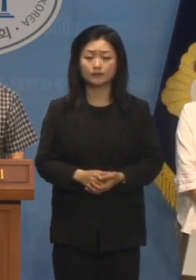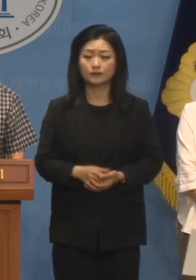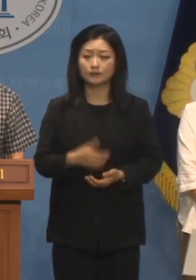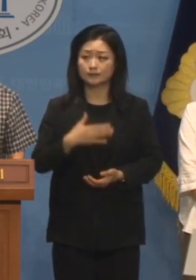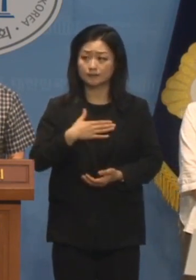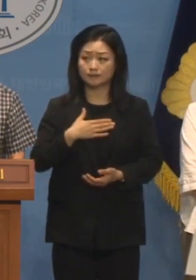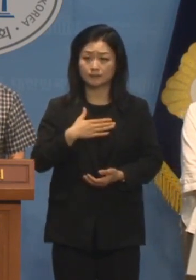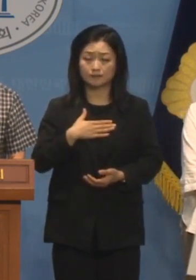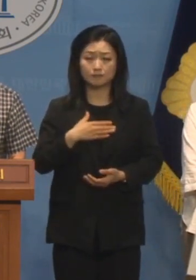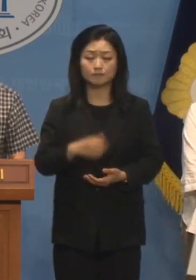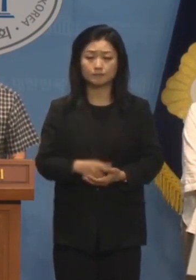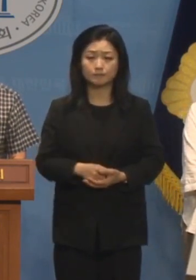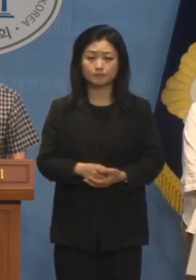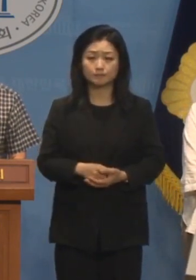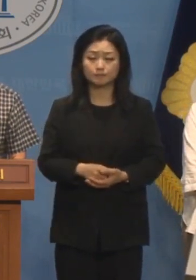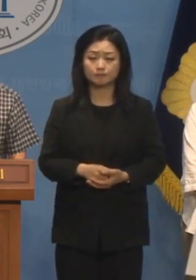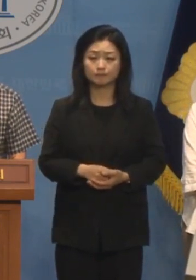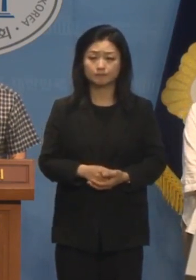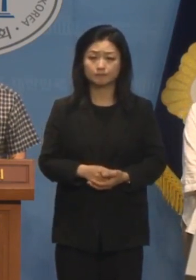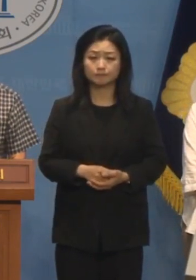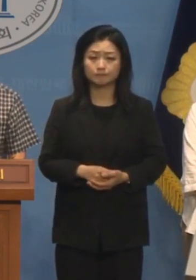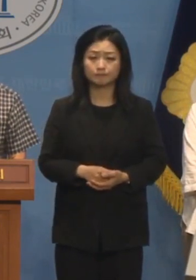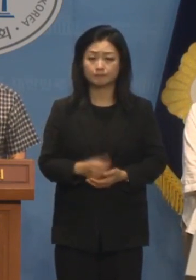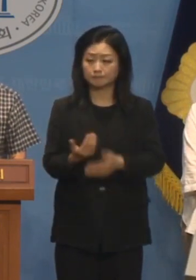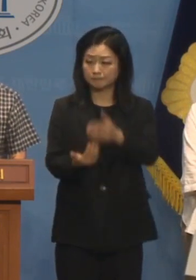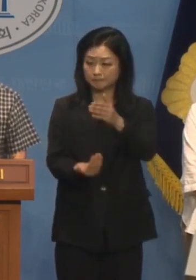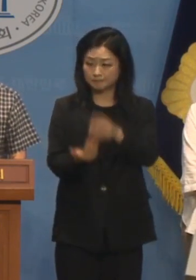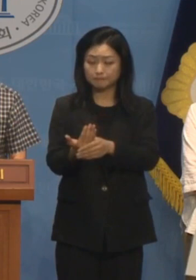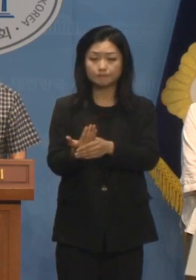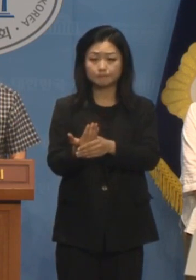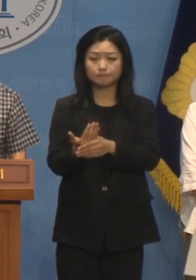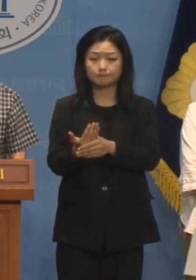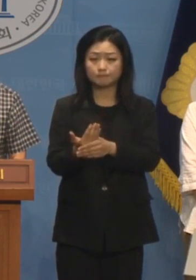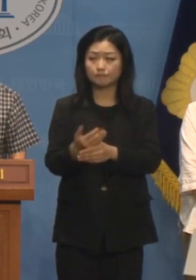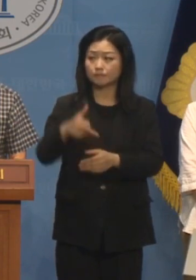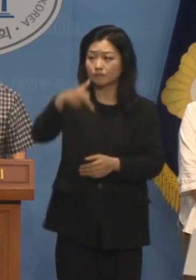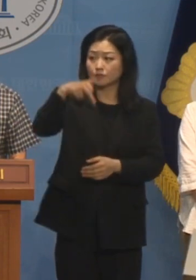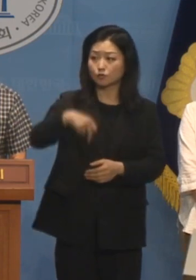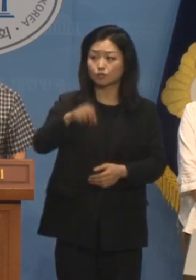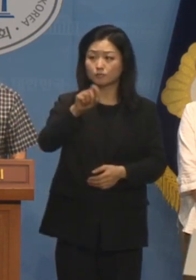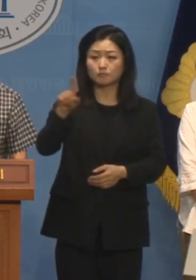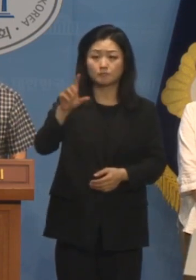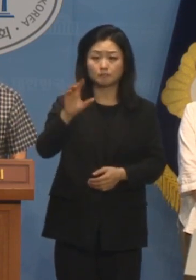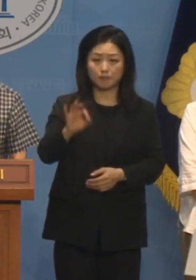저는 첫째로 이런 일은 쿠팡의